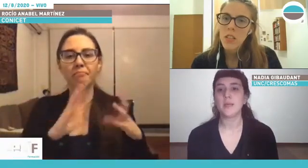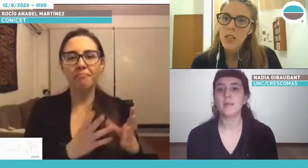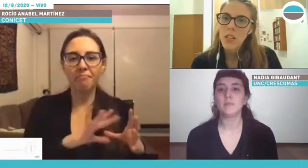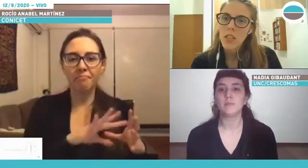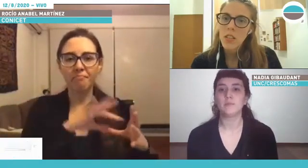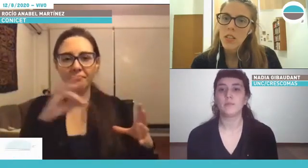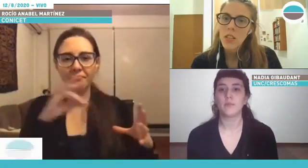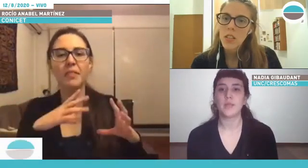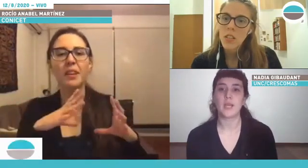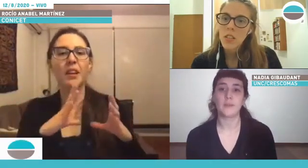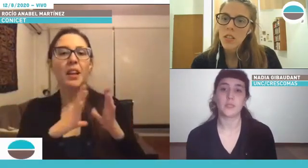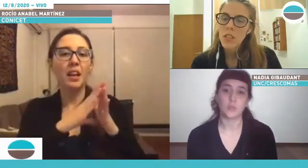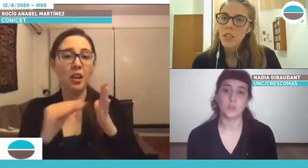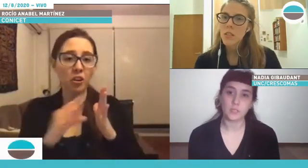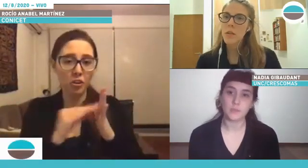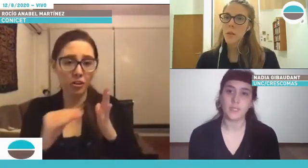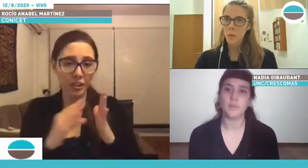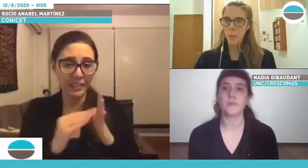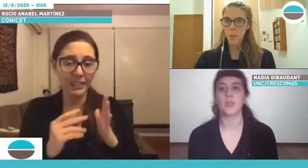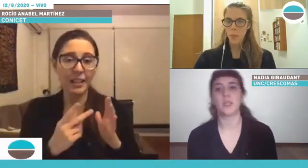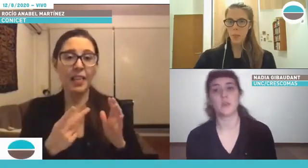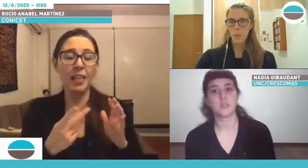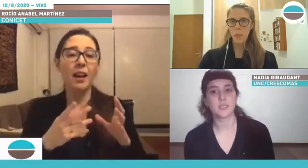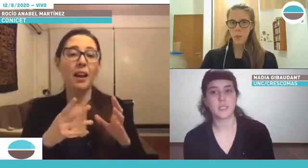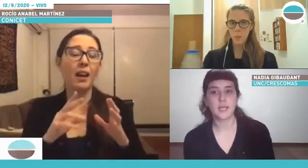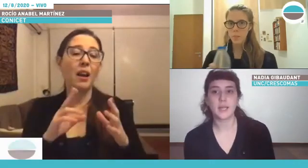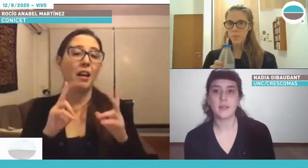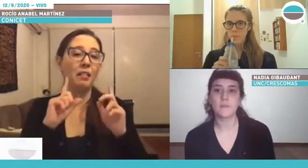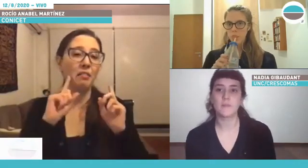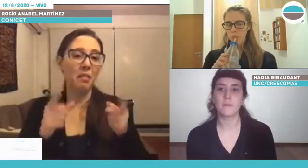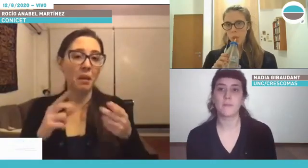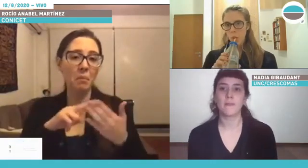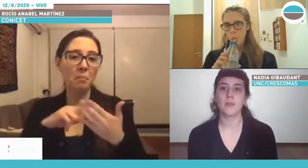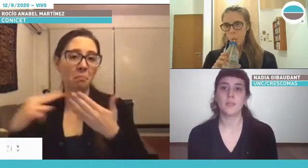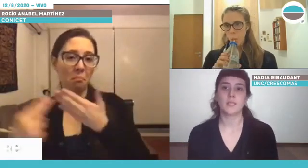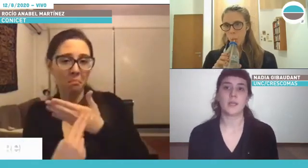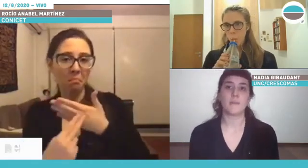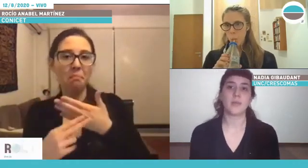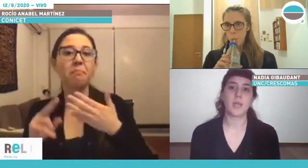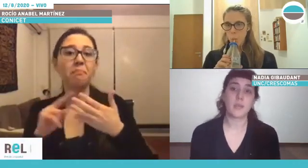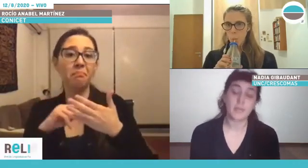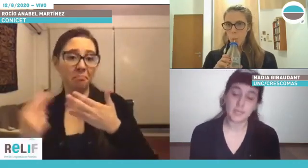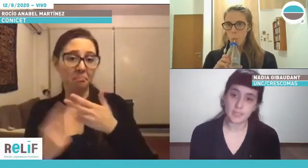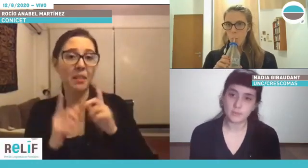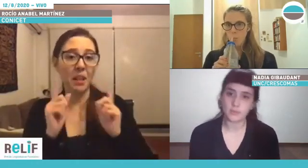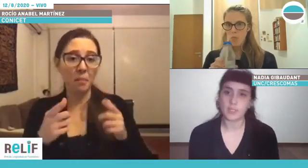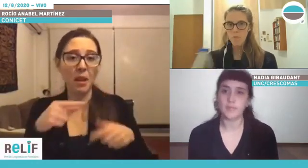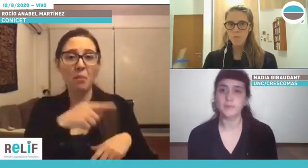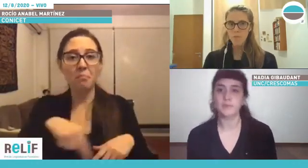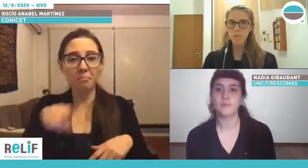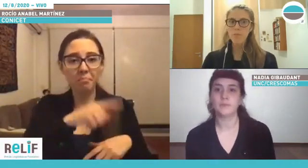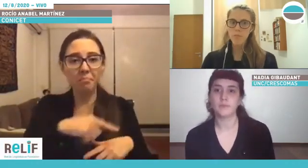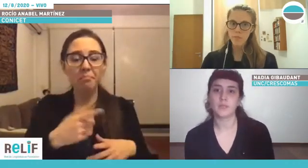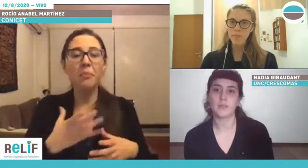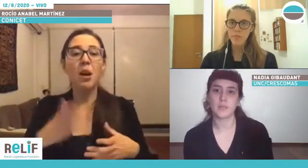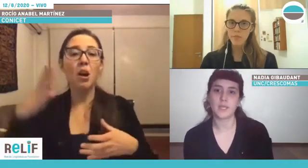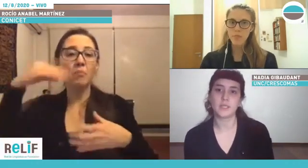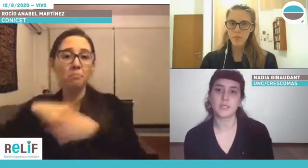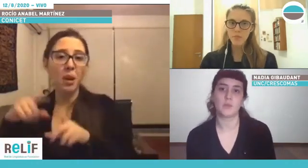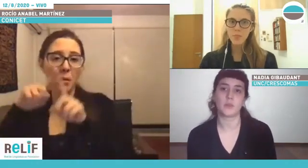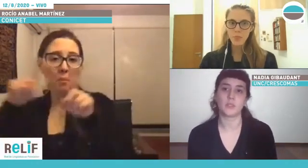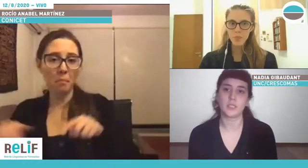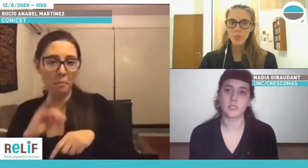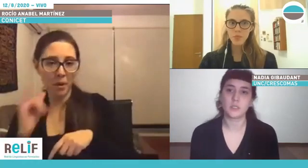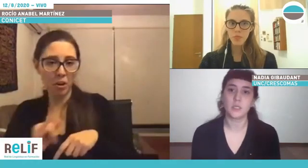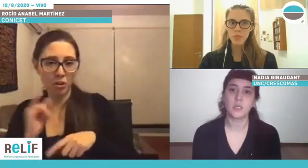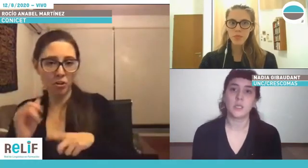El tema de la metonimia y la iconicidad, también la metáfora, también